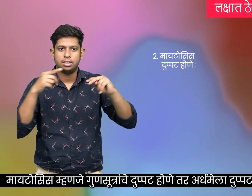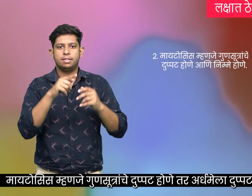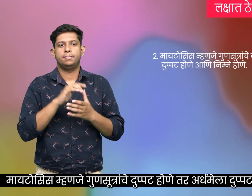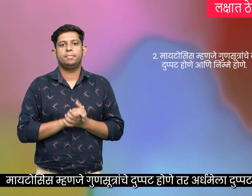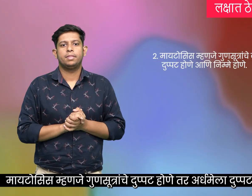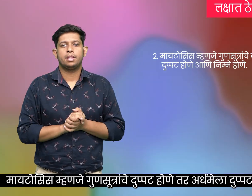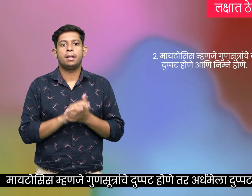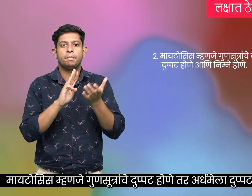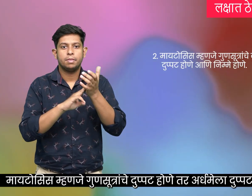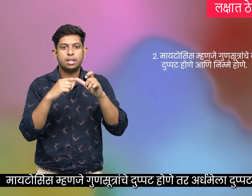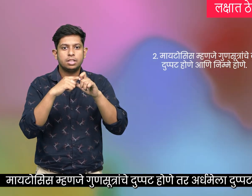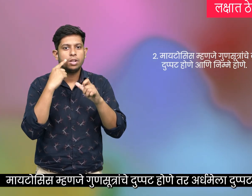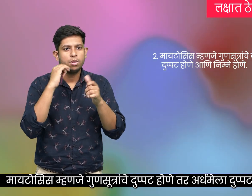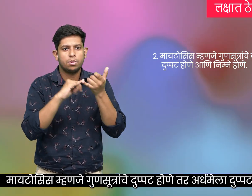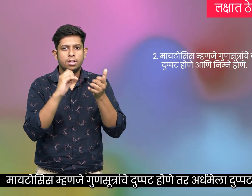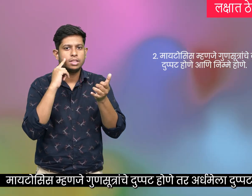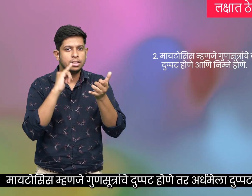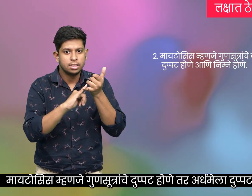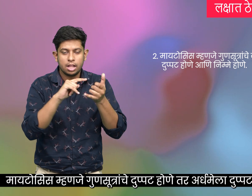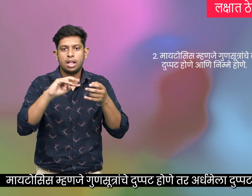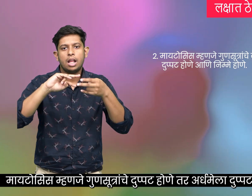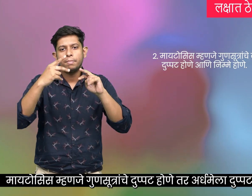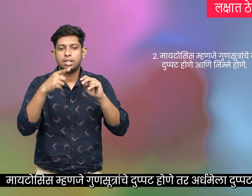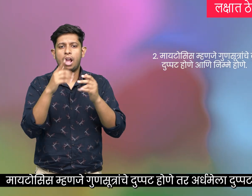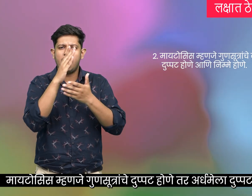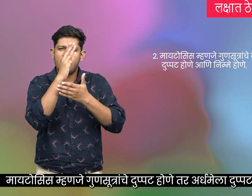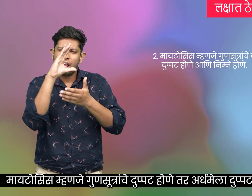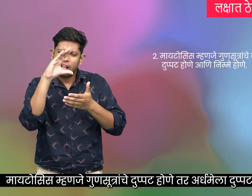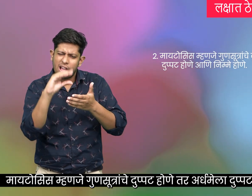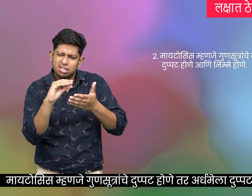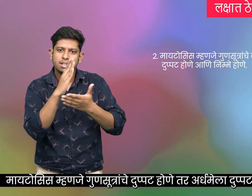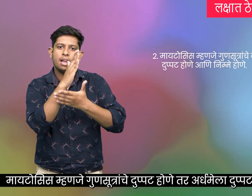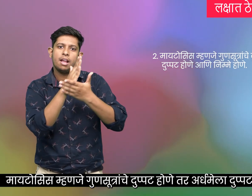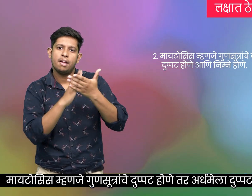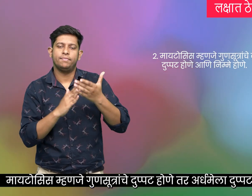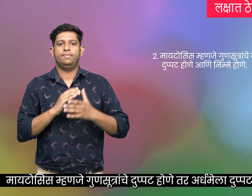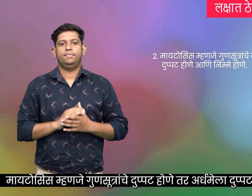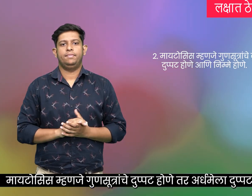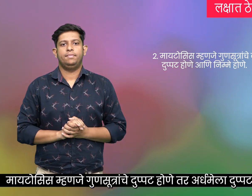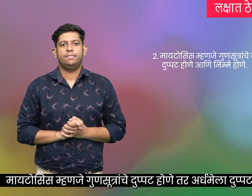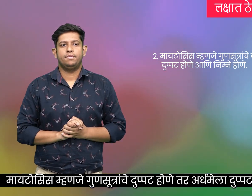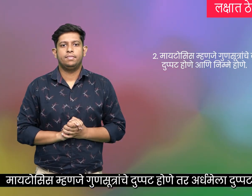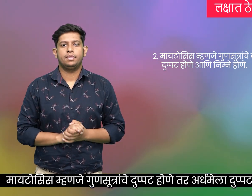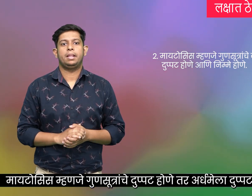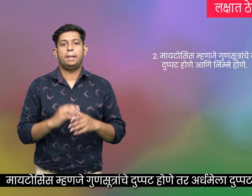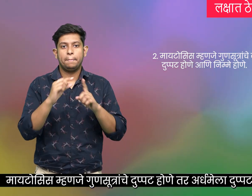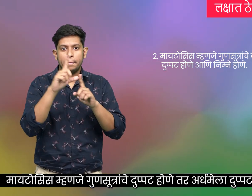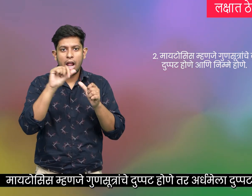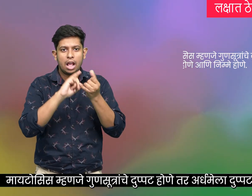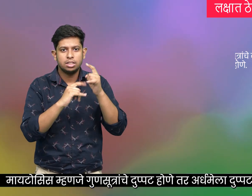मायटोसिस म्हणजे गुणसूत्रांचे दुप्पट होणे, तर अर्धमेला दुप्पट होणे आणि ते